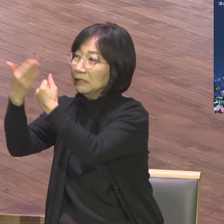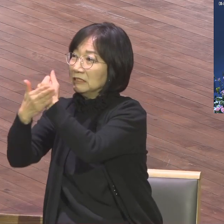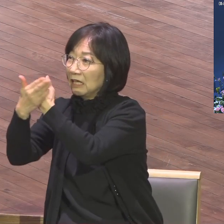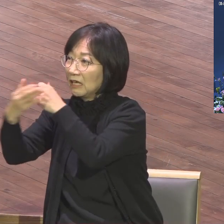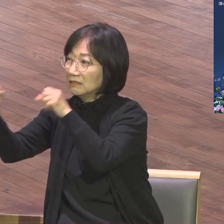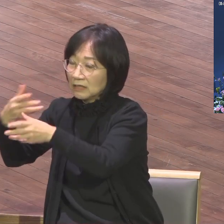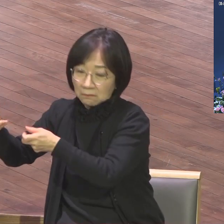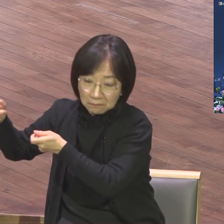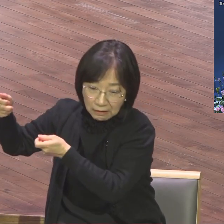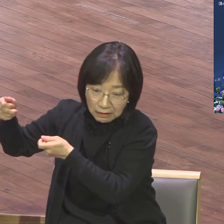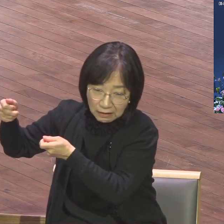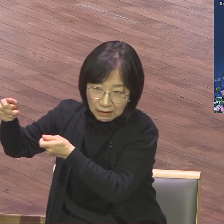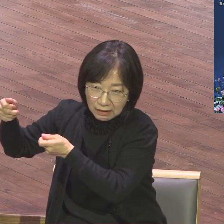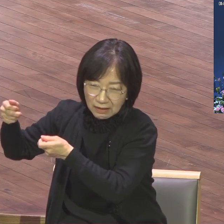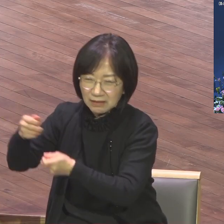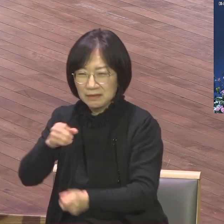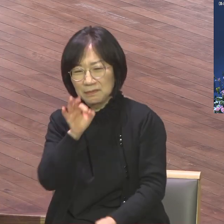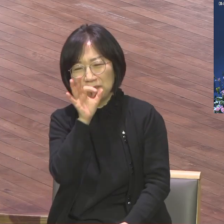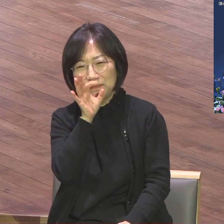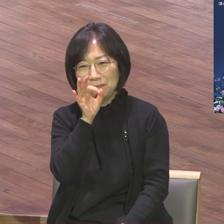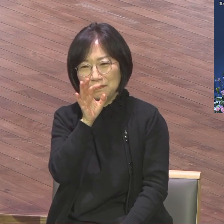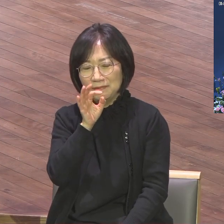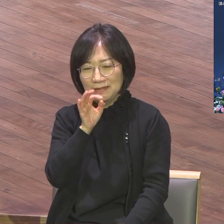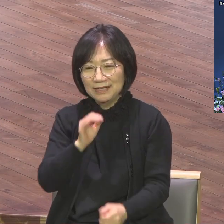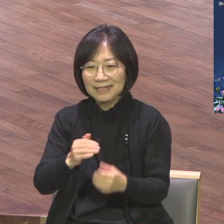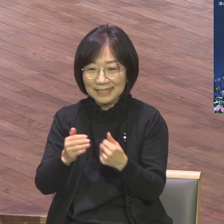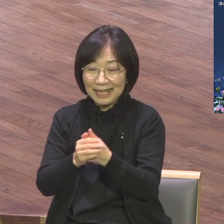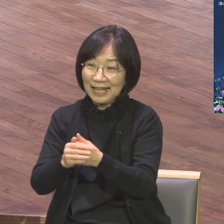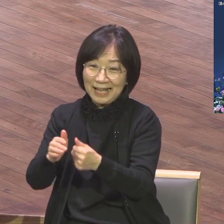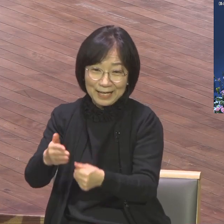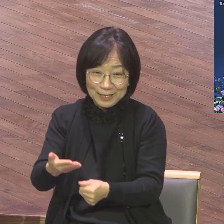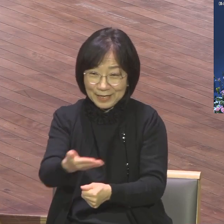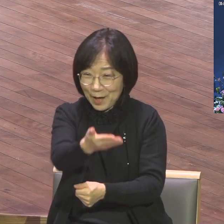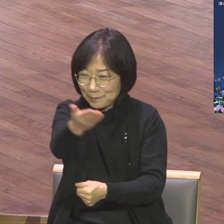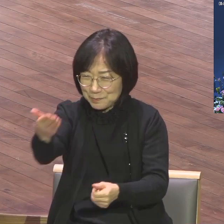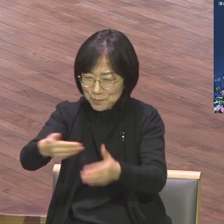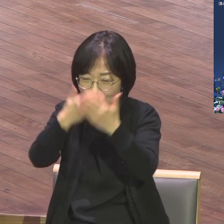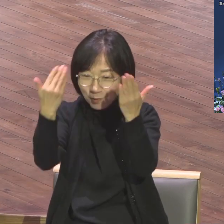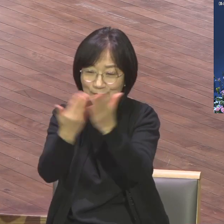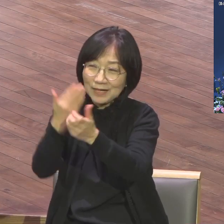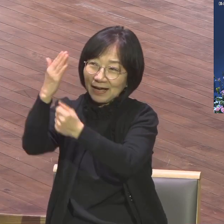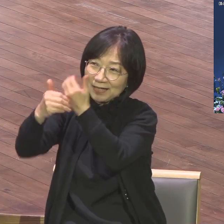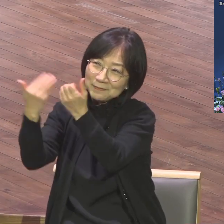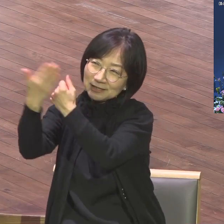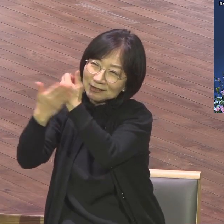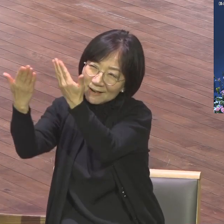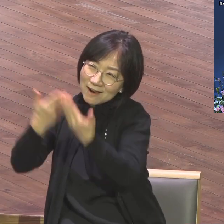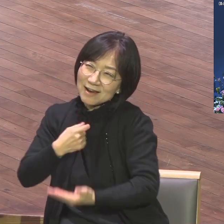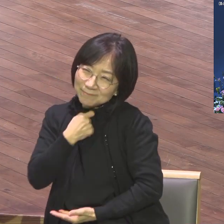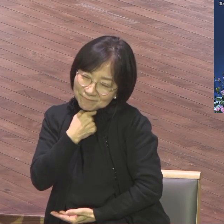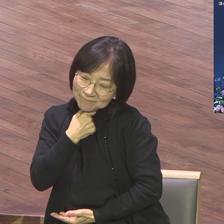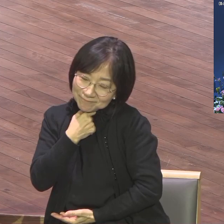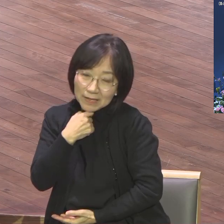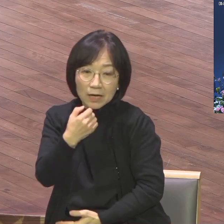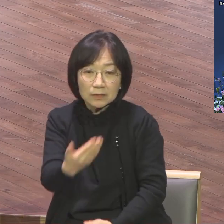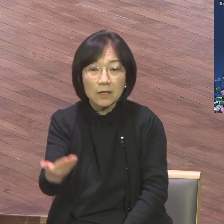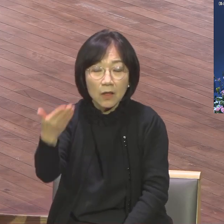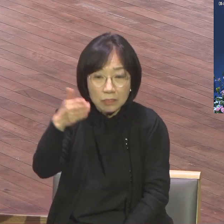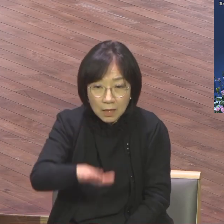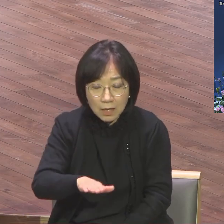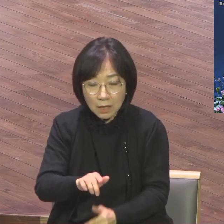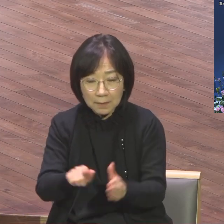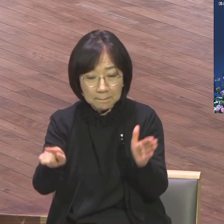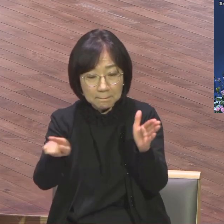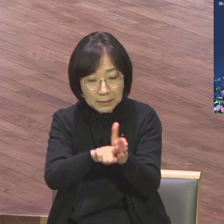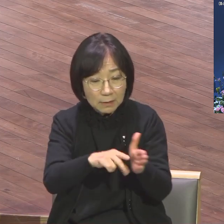그릇이 없다는 이 말이에요. 모두가 하나님의 은혜 받기를 원합니다. 그런데 문제는 믿음이라고 하는